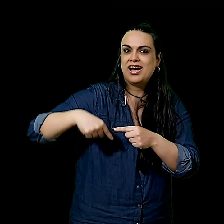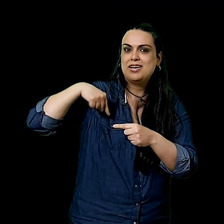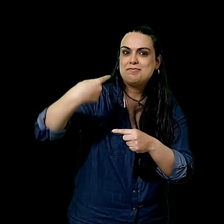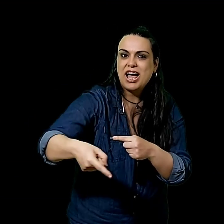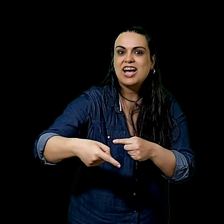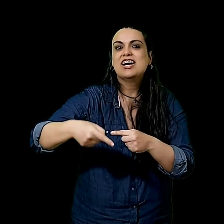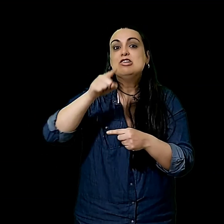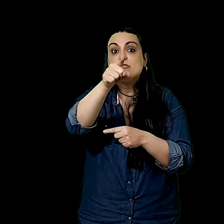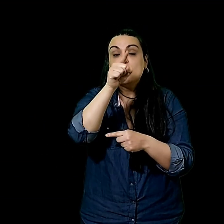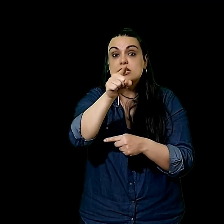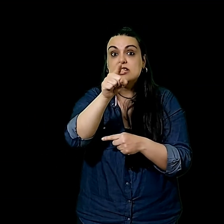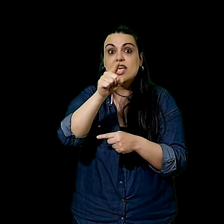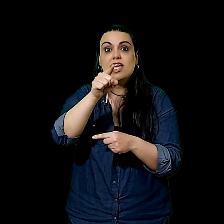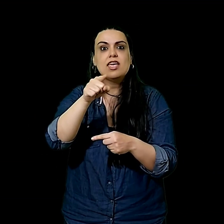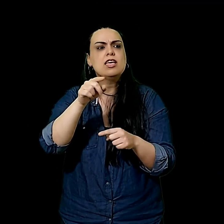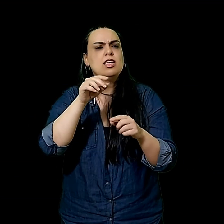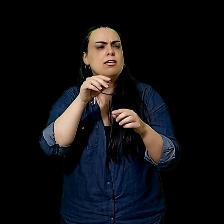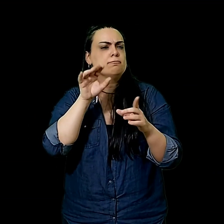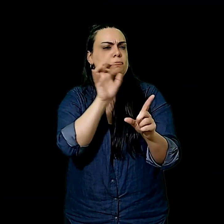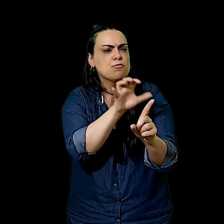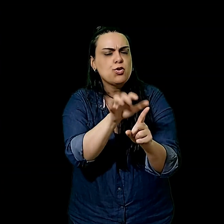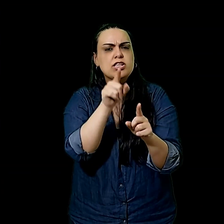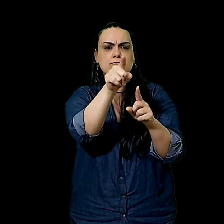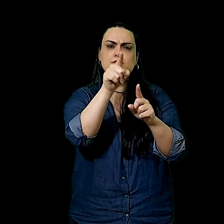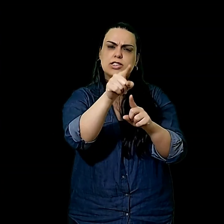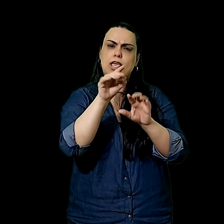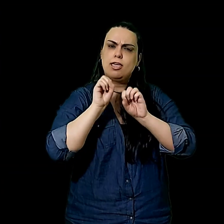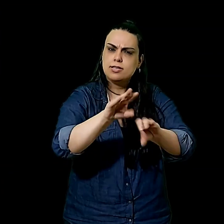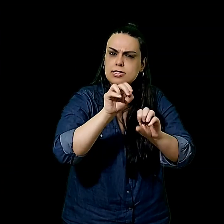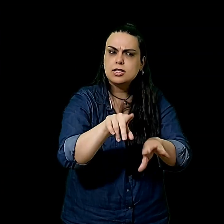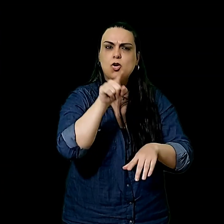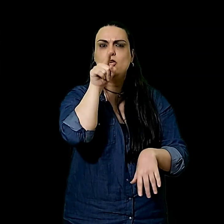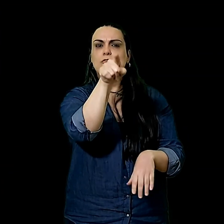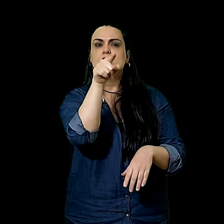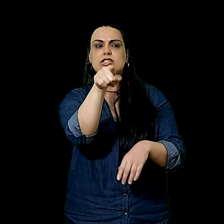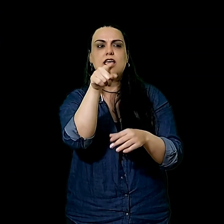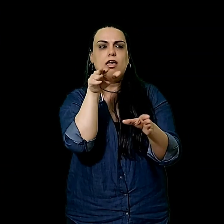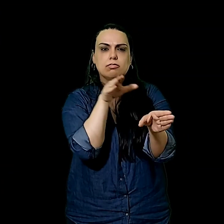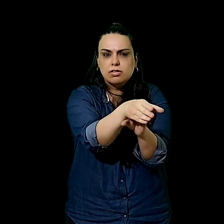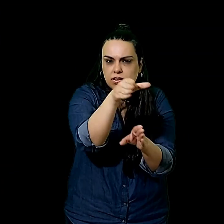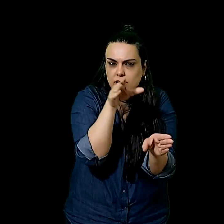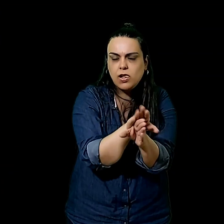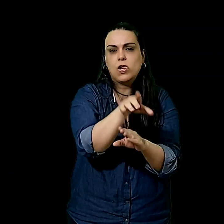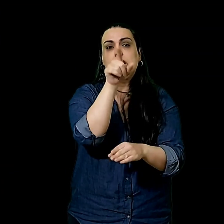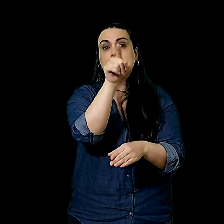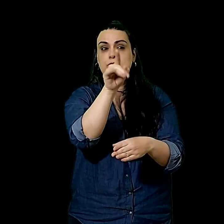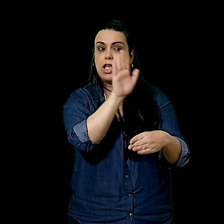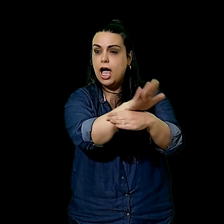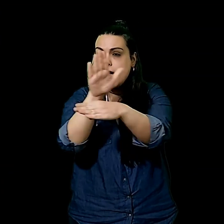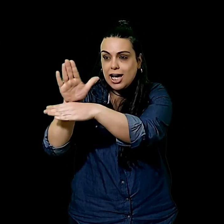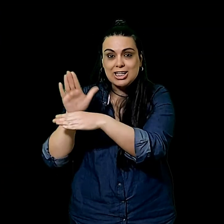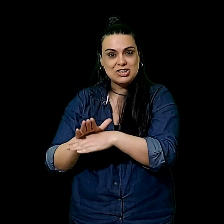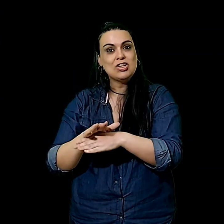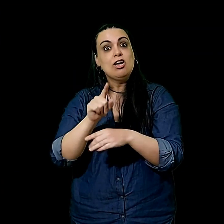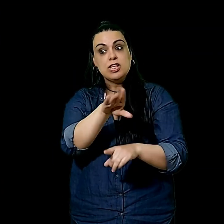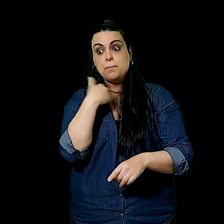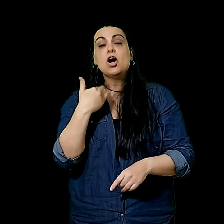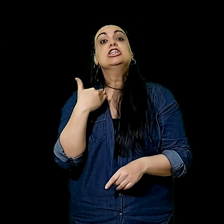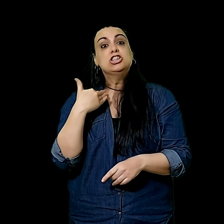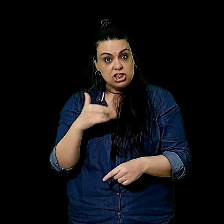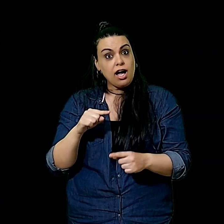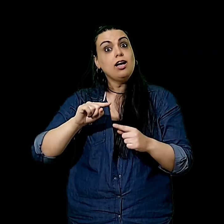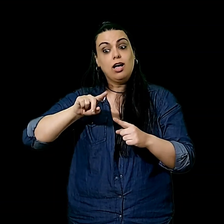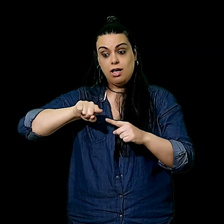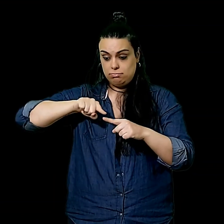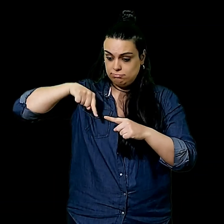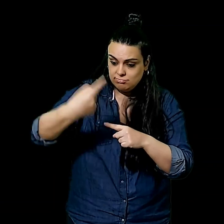alcançou, através da chamada que Deus te deu, através daquilo que Deus te confiou. Falando sobre isso, eu queria trazer um exemplo literal da minha